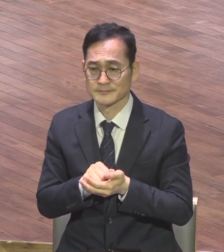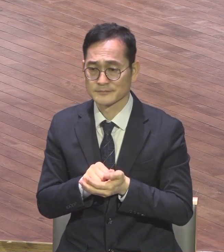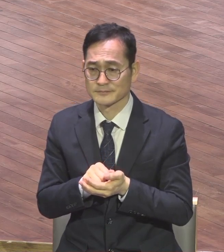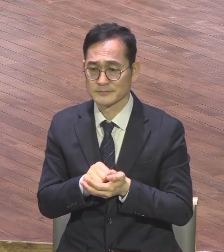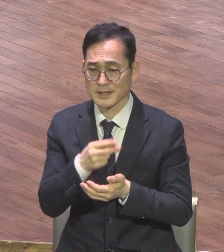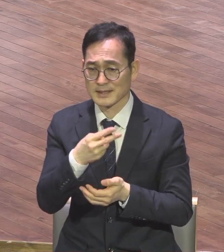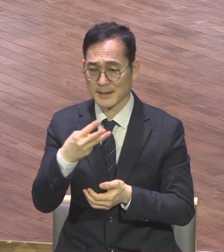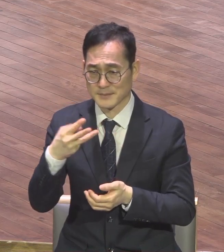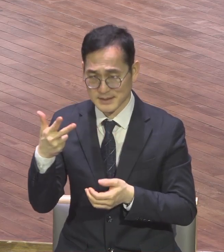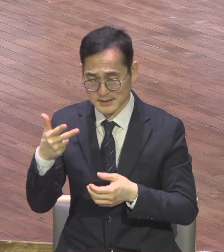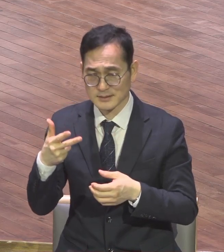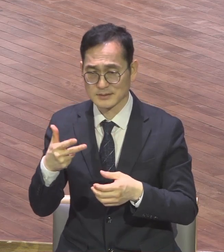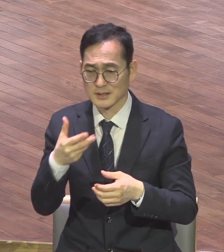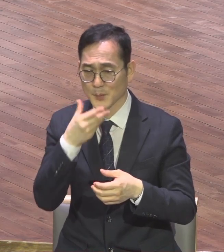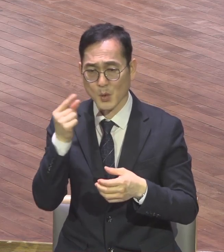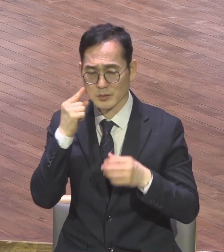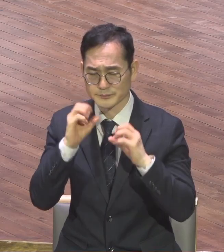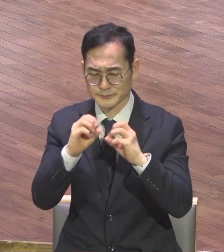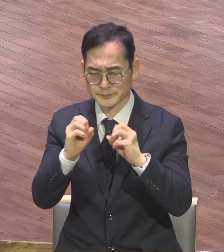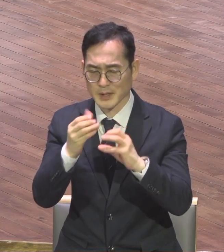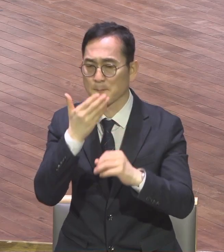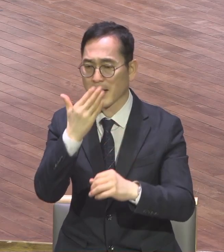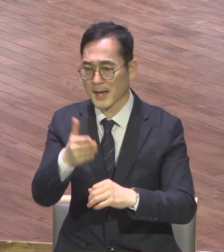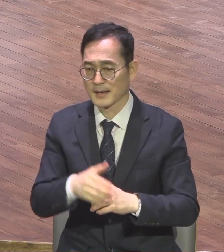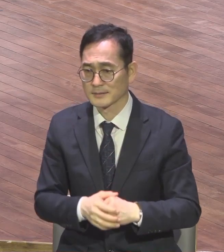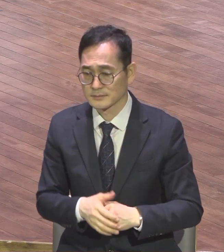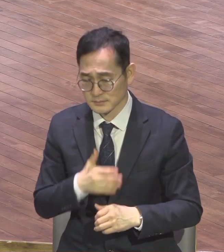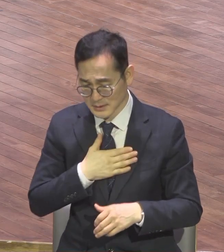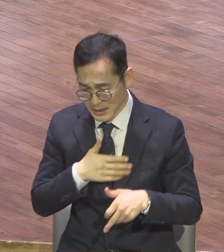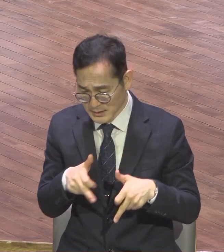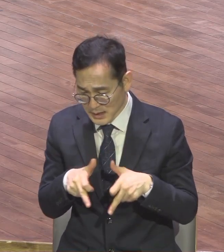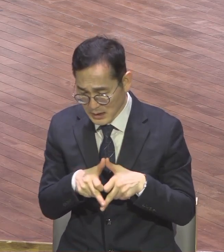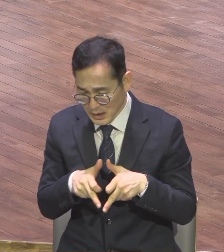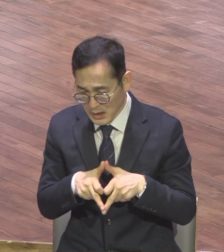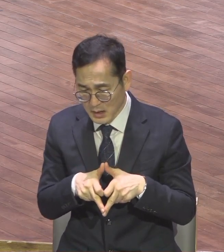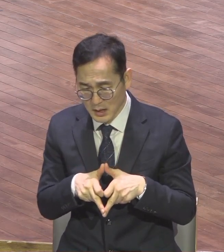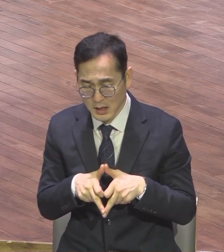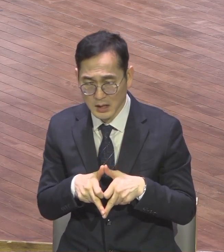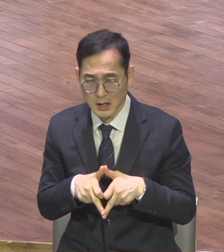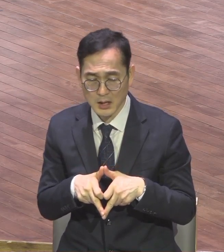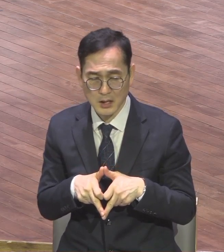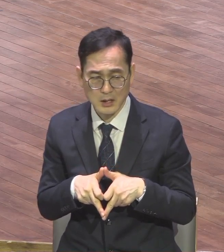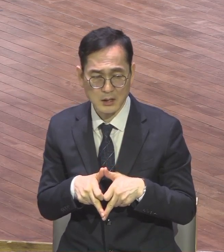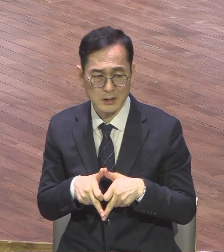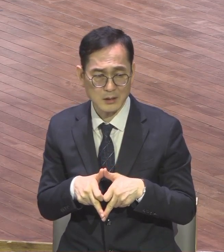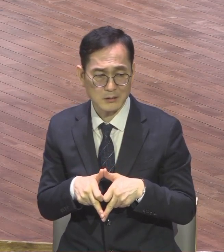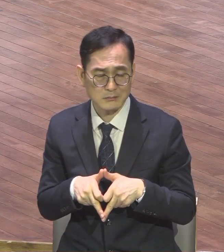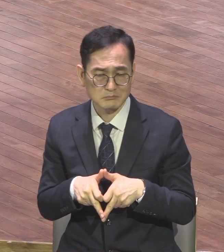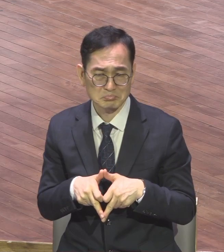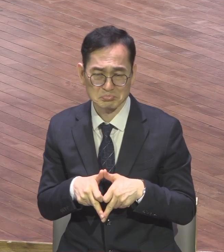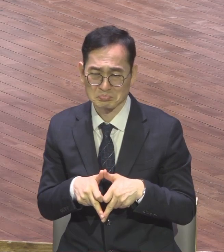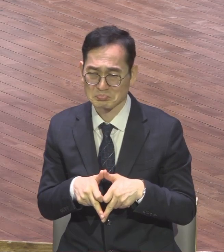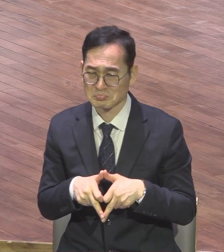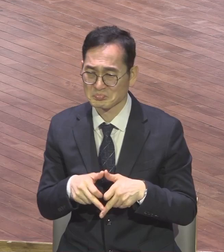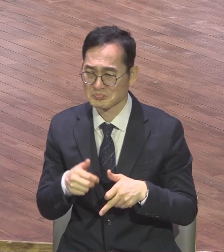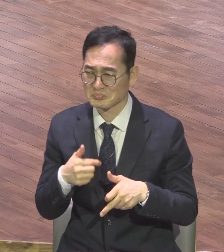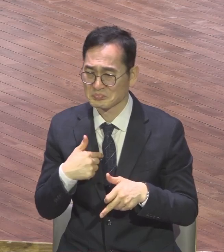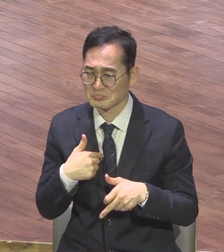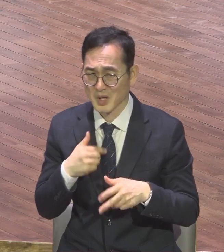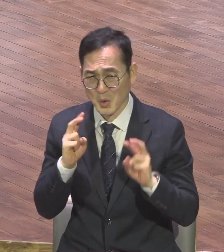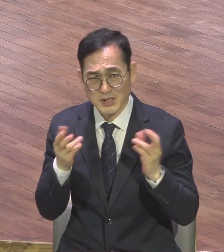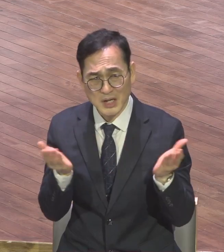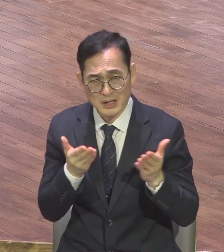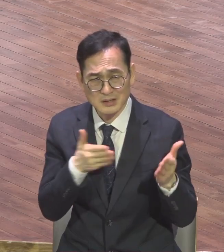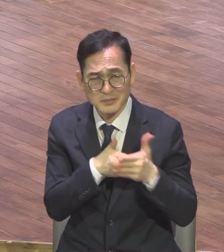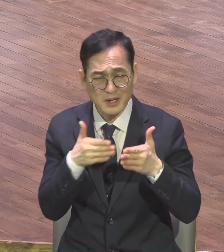있다. 내가 장애인이라 그럼 뭐 하겠어요? 장애인이 무슨 직장을 제대로